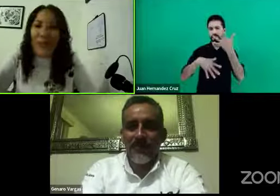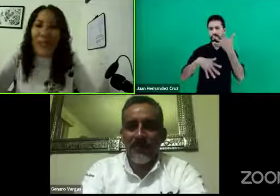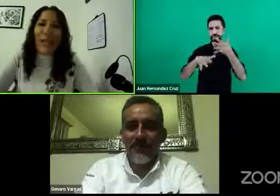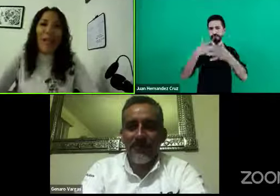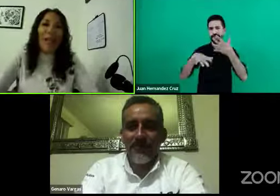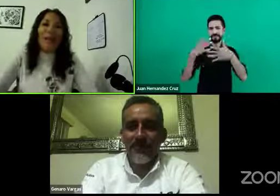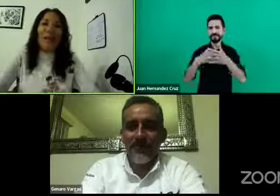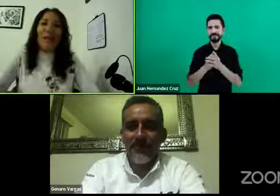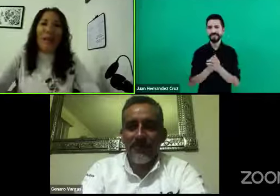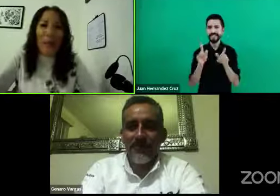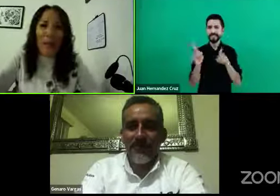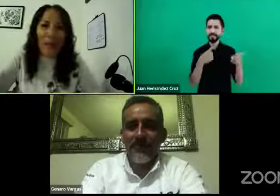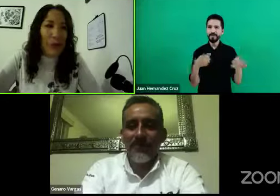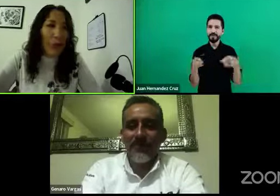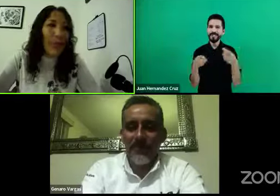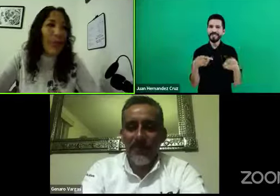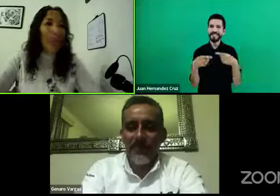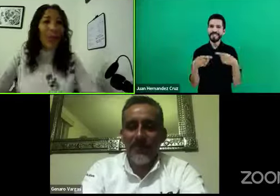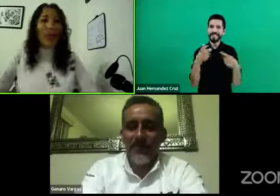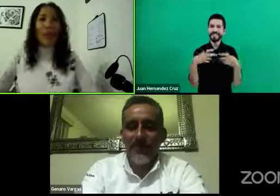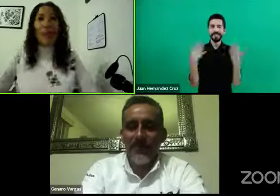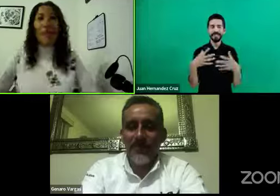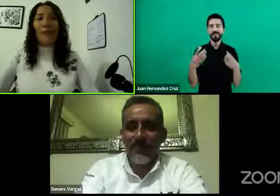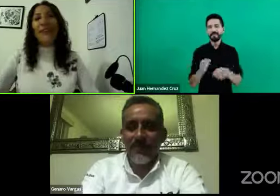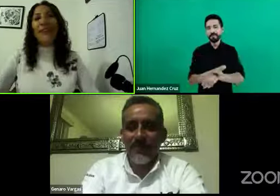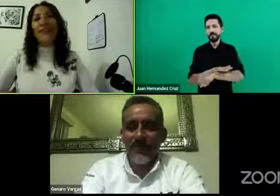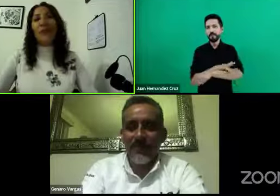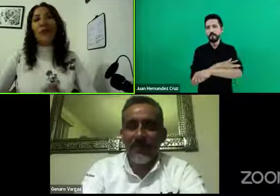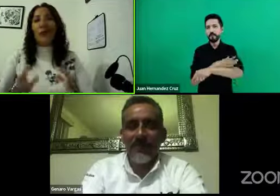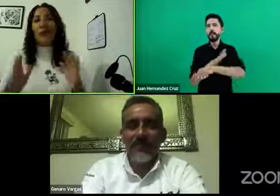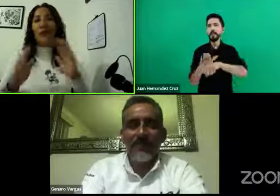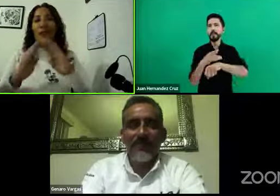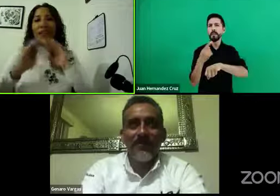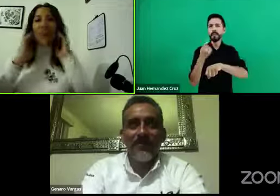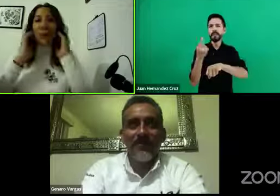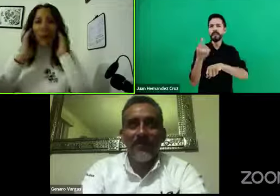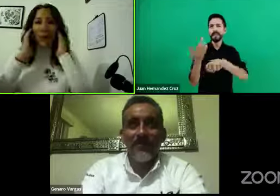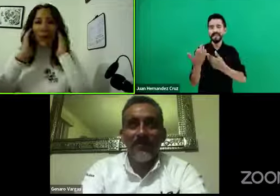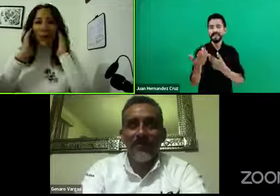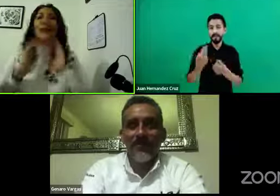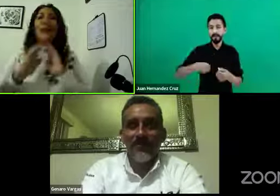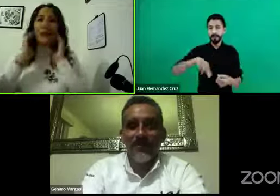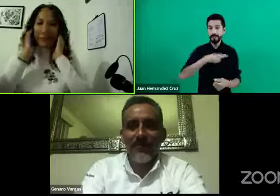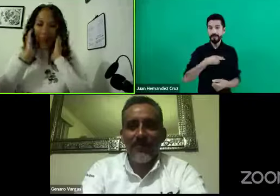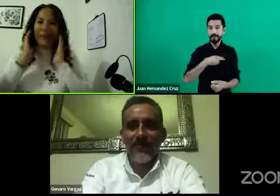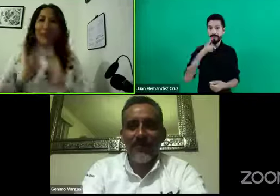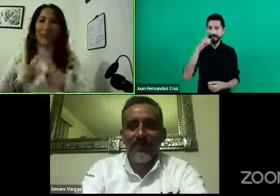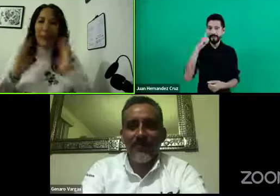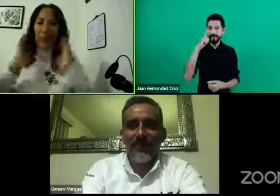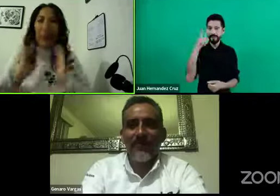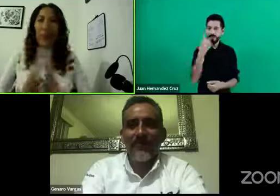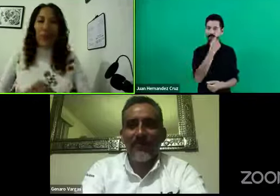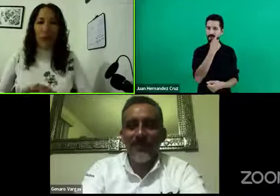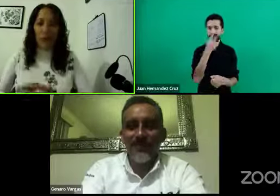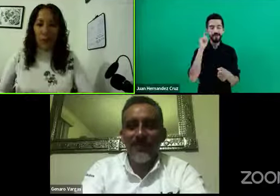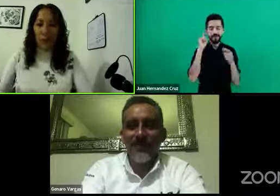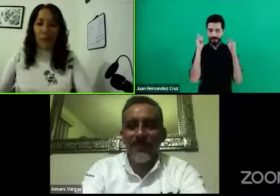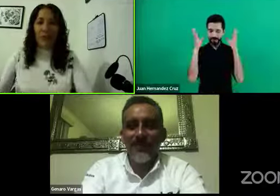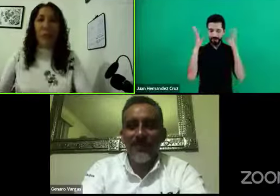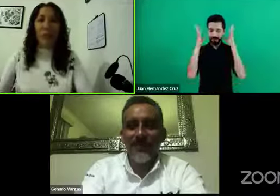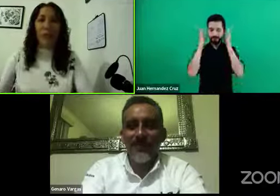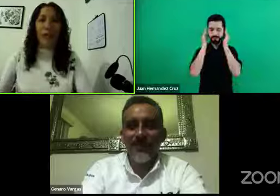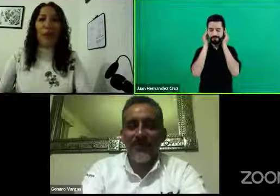de la música fue súper emocionante porque además si nosotros cerramos los oídos, ¿no? Nos tapamos los